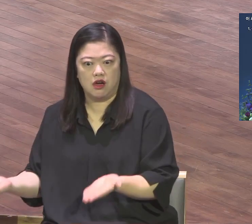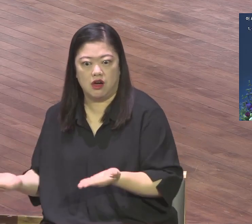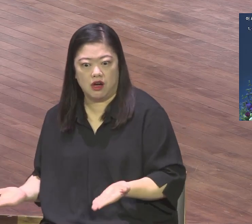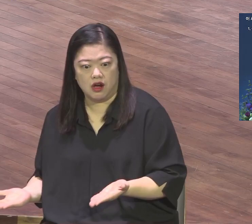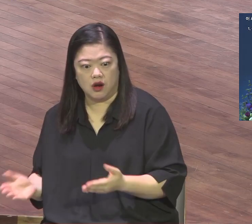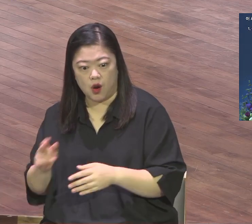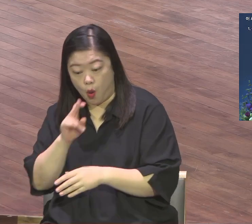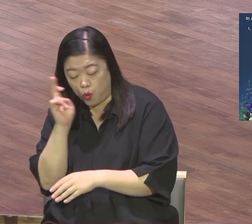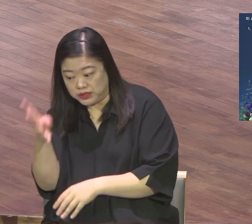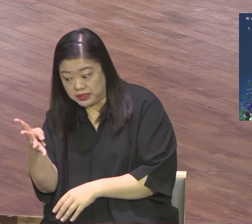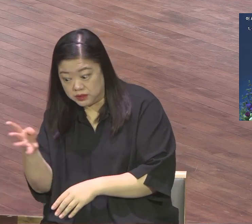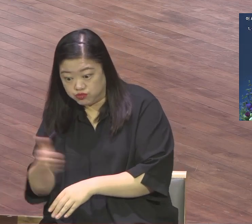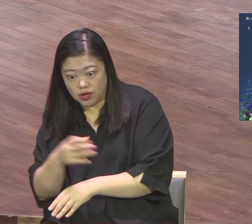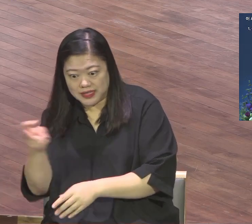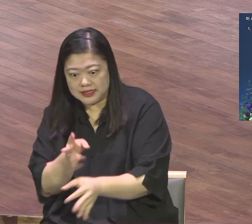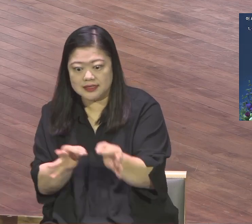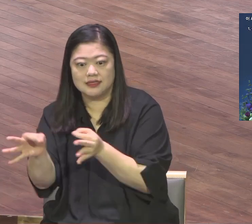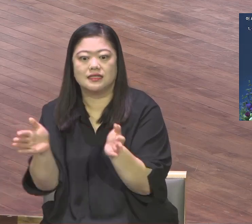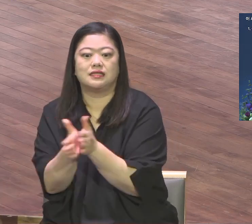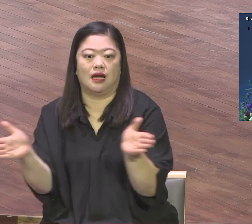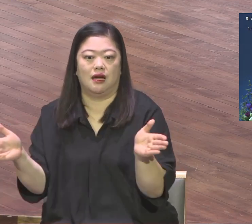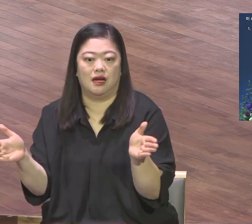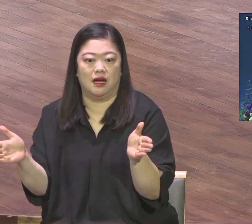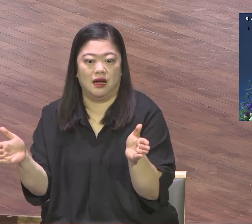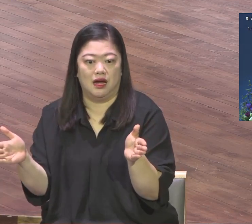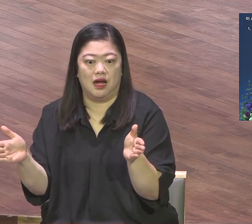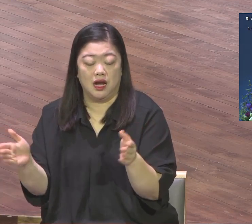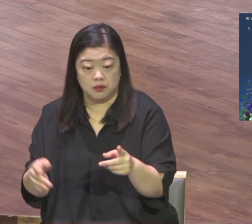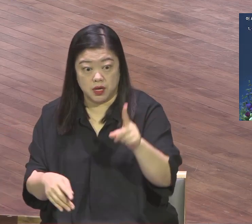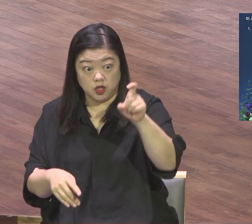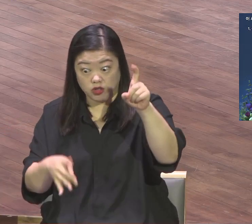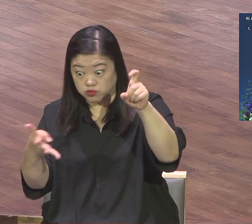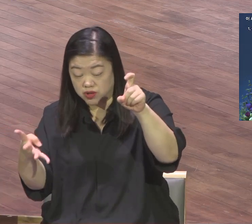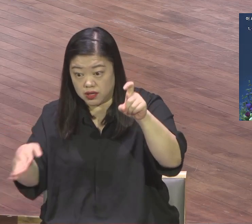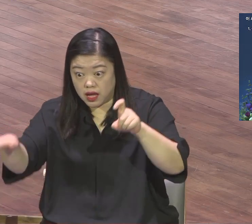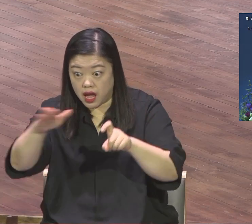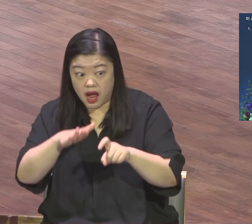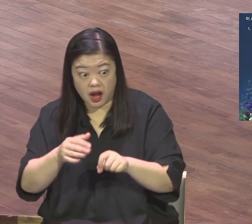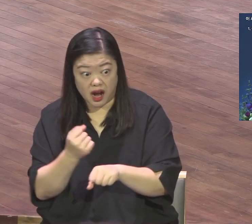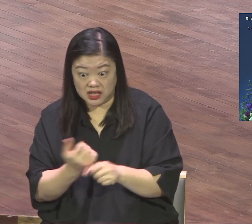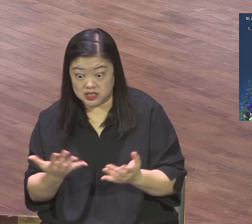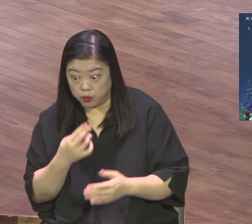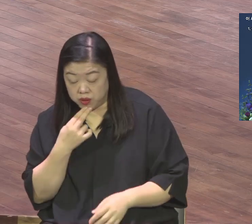그곳에만 가면 생명이 살아나는 메시지를 들을 수 있다는 소문이 흘렀다니.